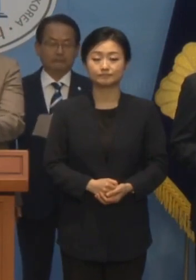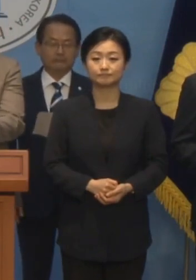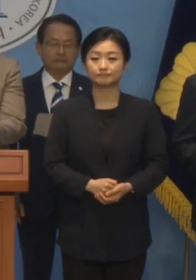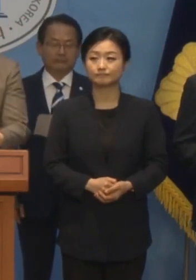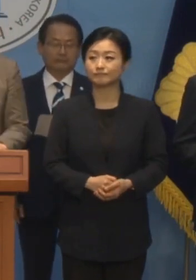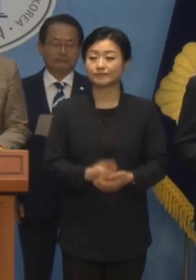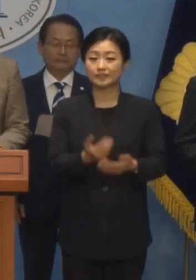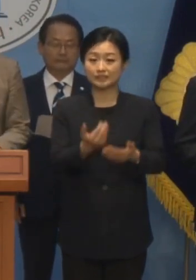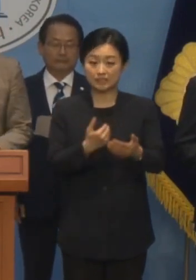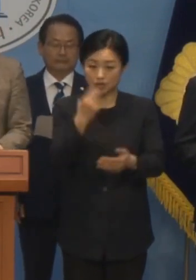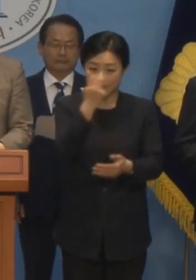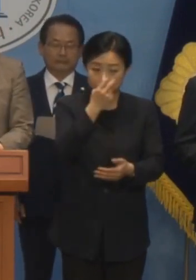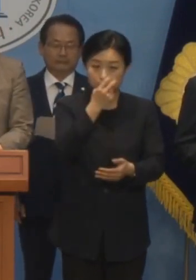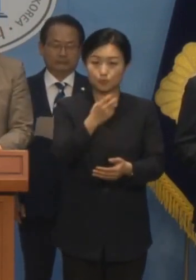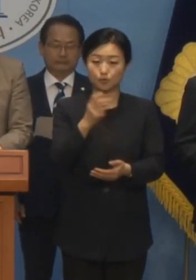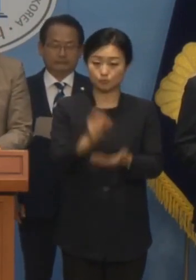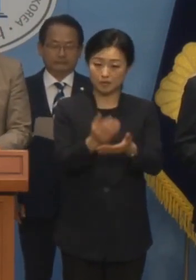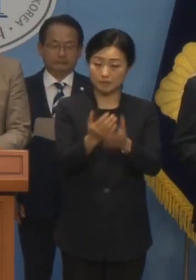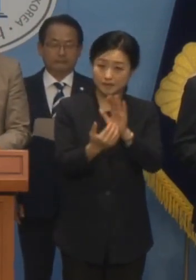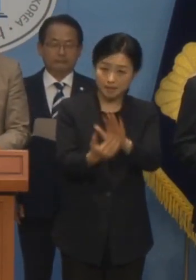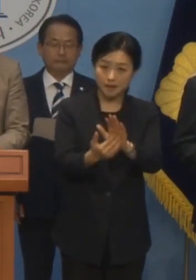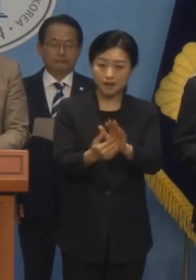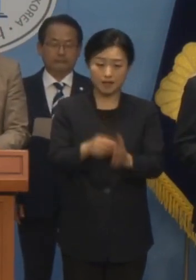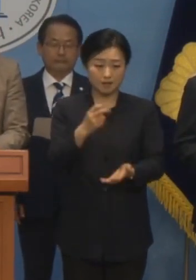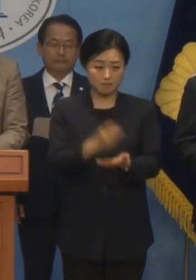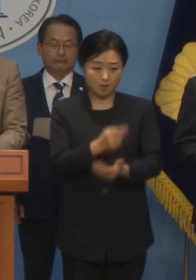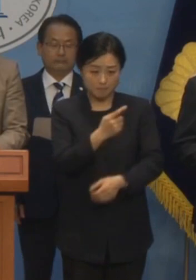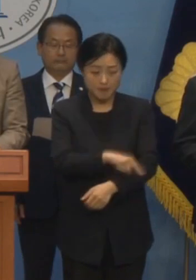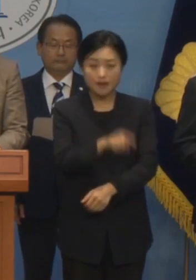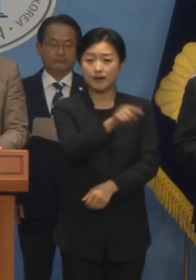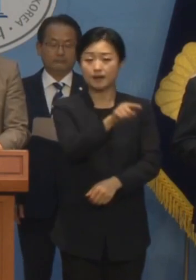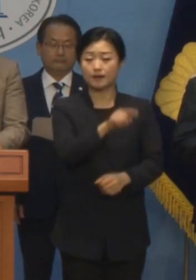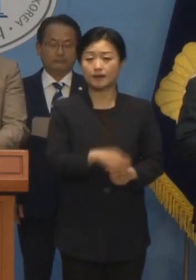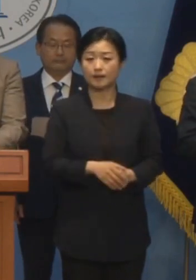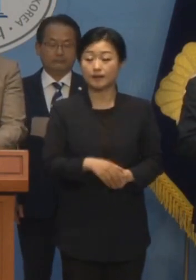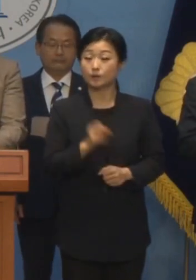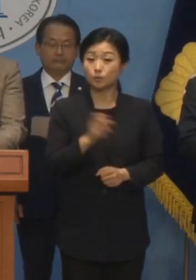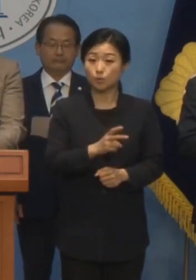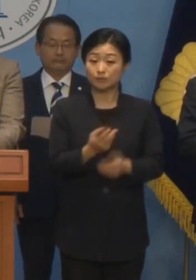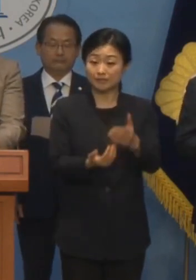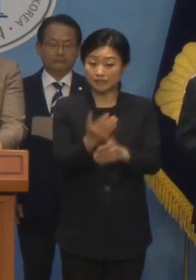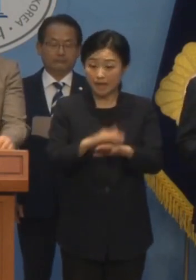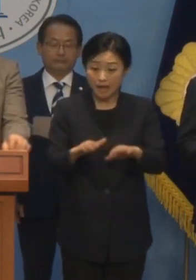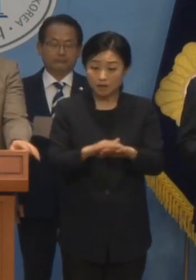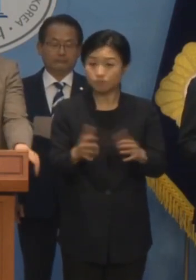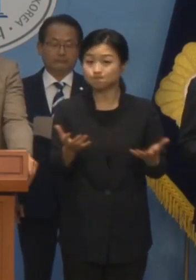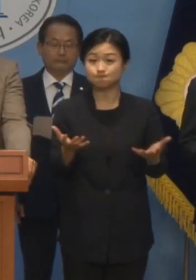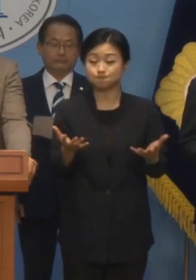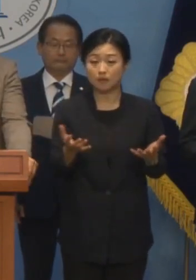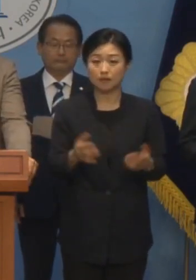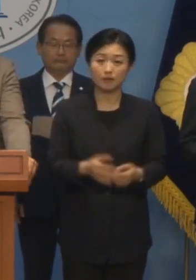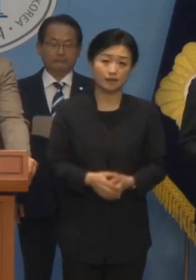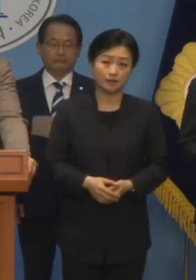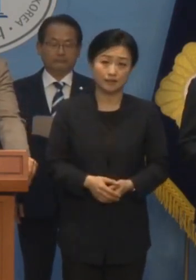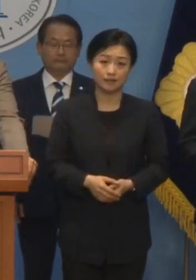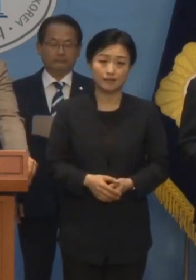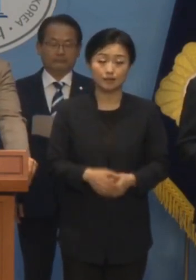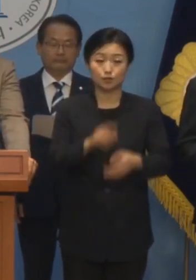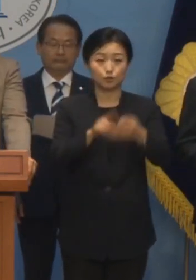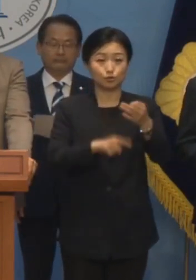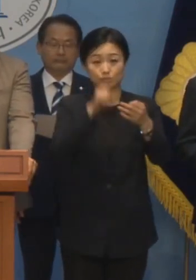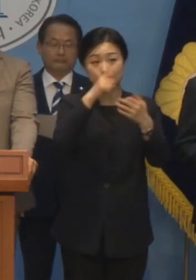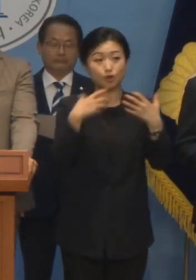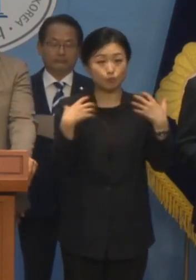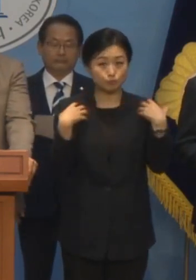사전 감독과 예방 관련 입법에서의 무능을 드러낸 것뿐만이 아니라 사태를 수습하는 과정에서도